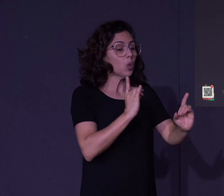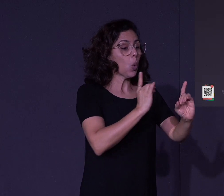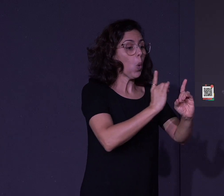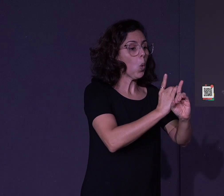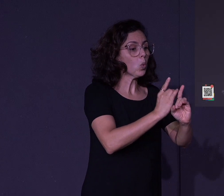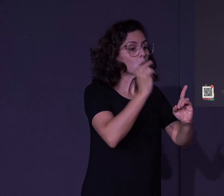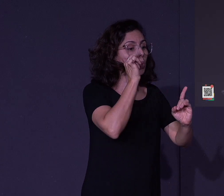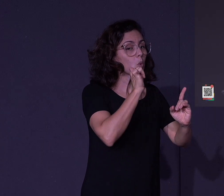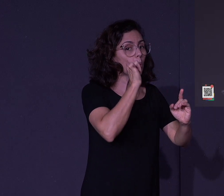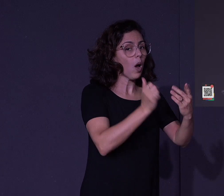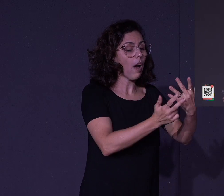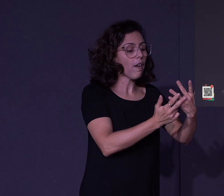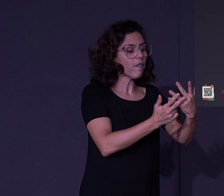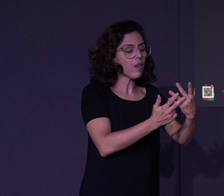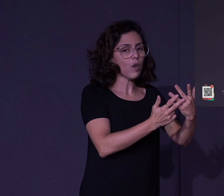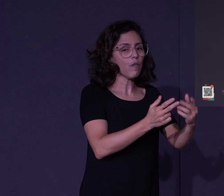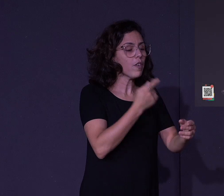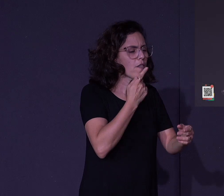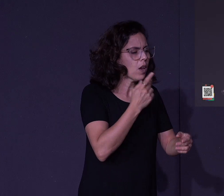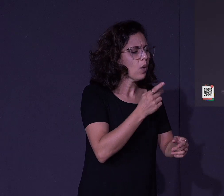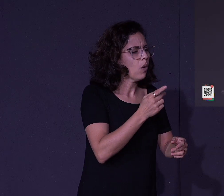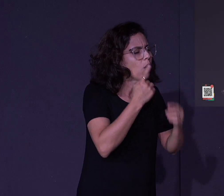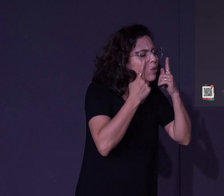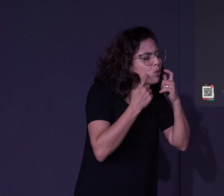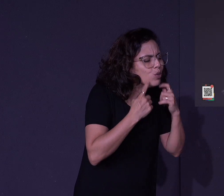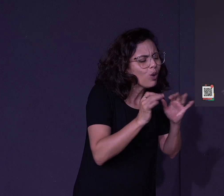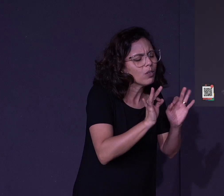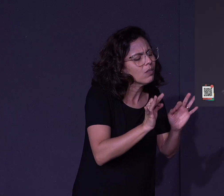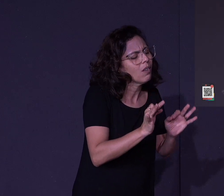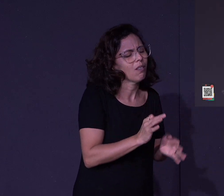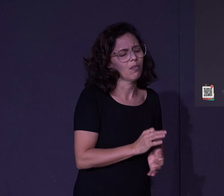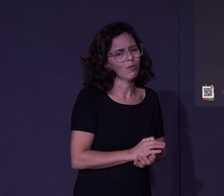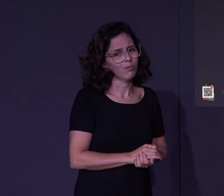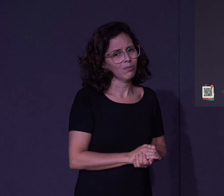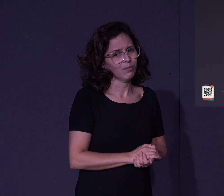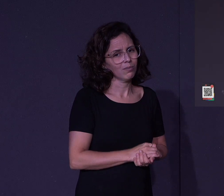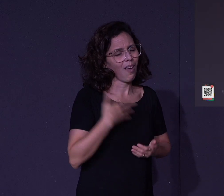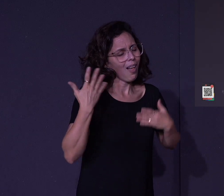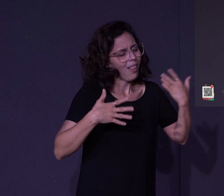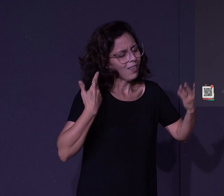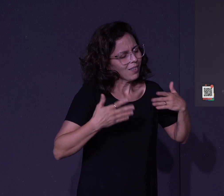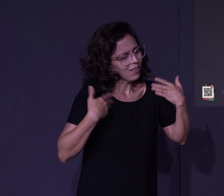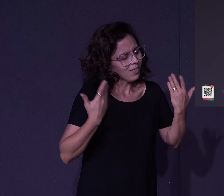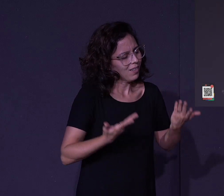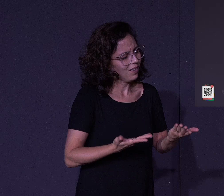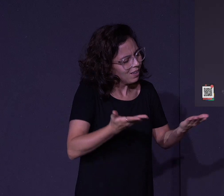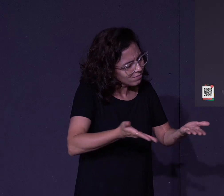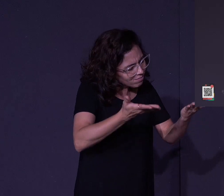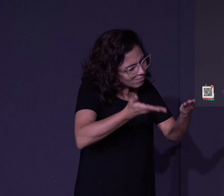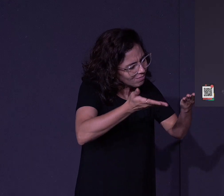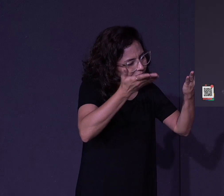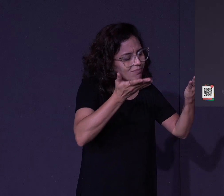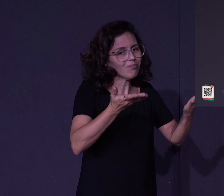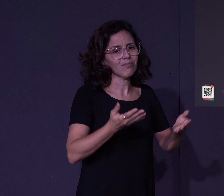você continuar chorando, mas de alegria. Ele se aproxima da maca que levava o morto,